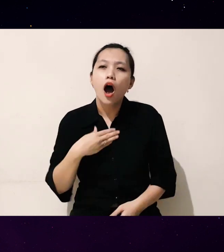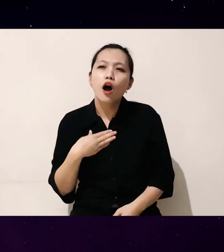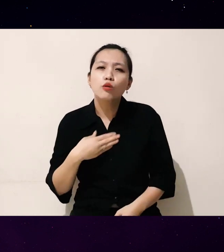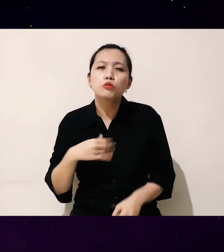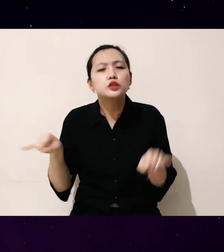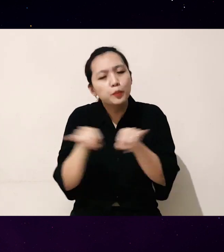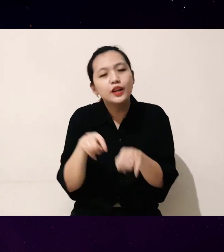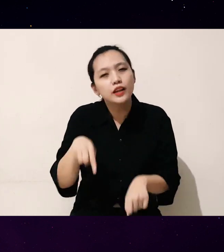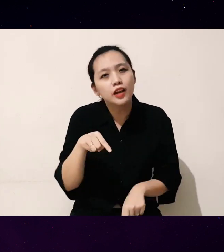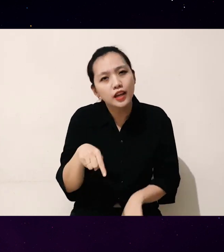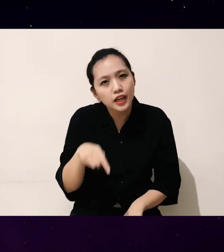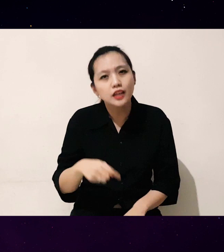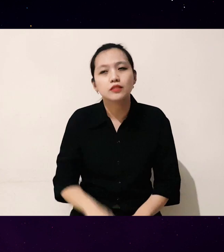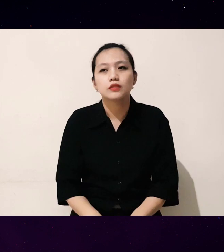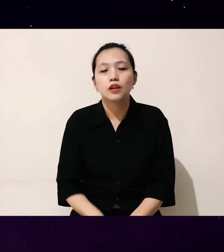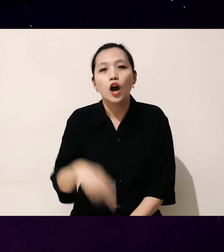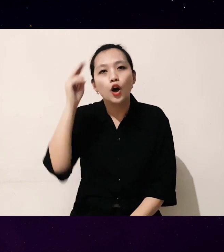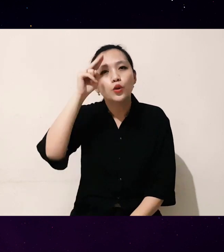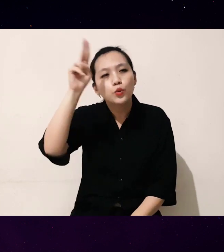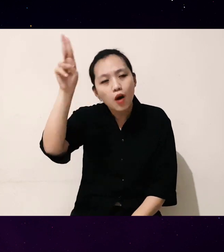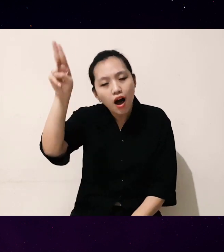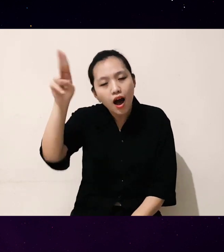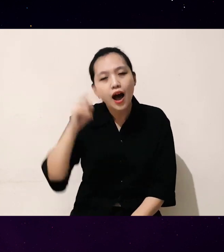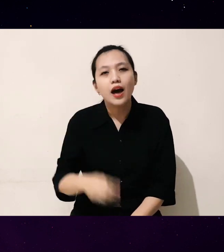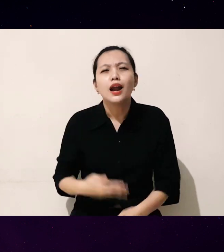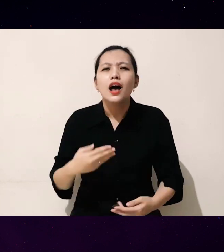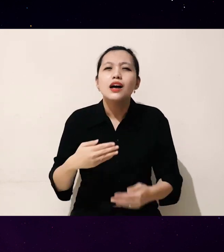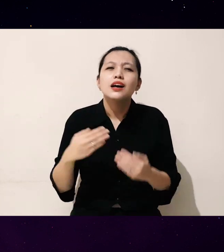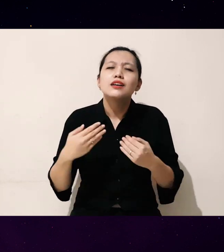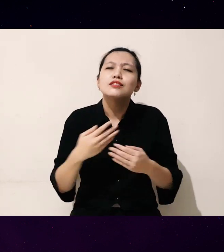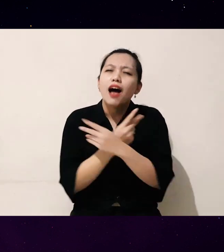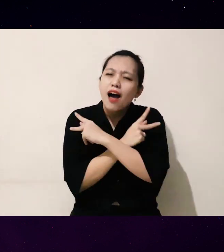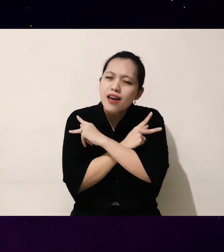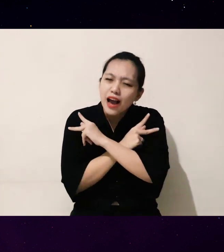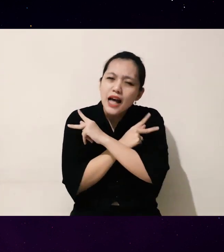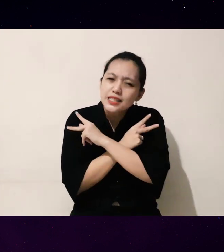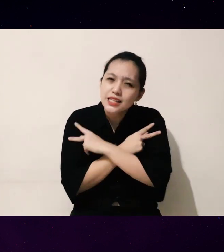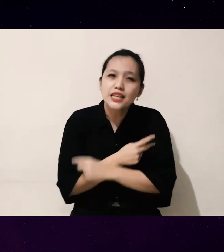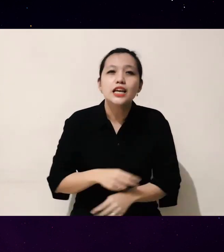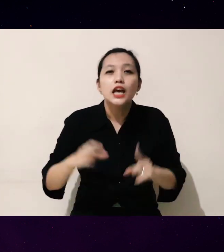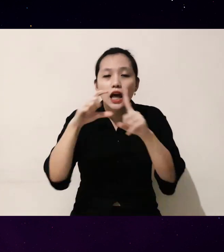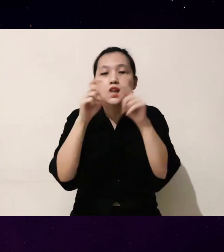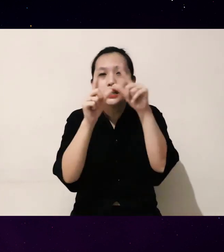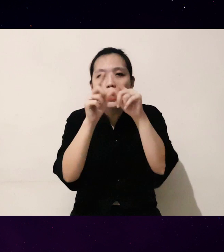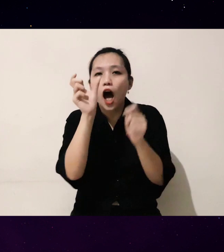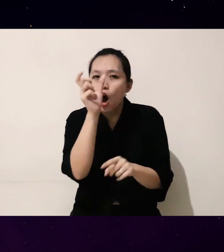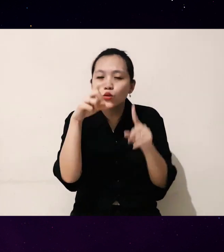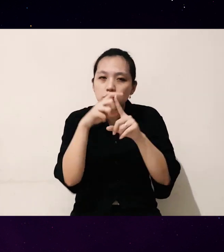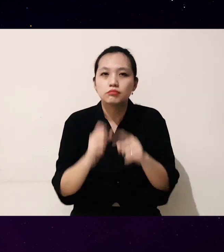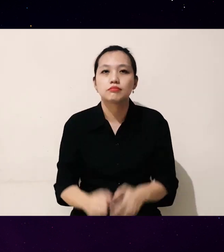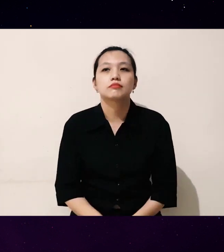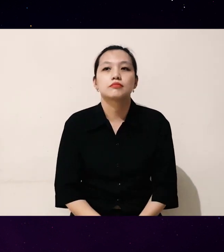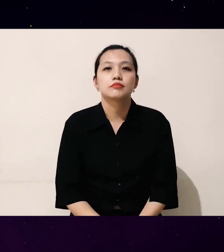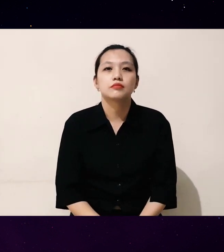sampai sedemikian ini?" Di sini Daud merendahkan diri di hadapan Tuhan. Dan dia berkata, "Dan hal ini